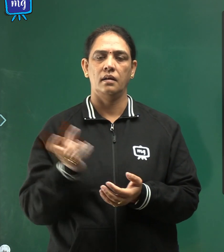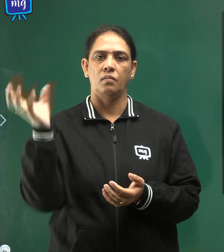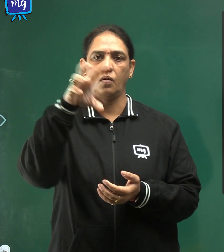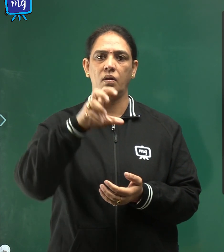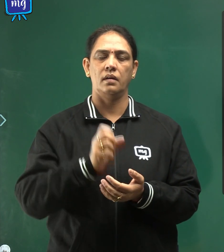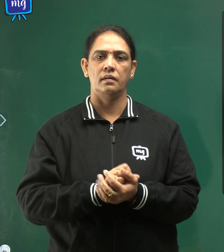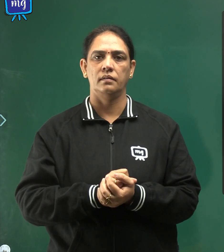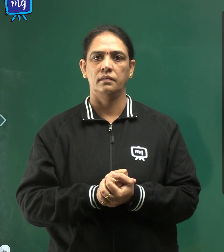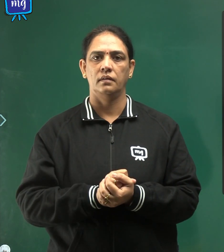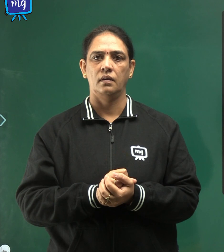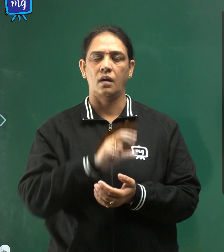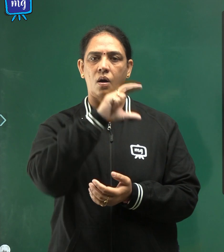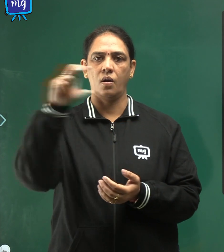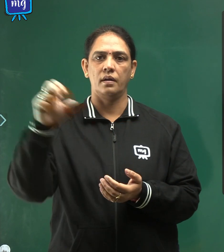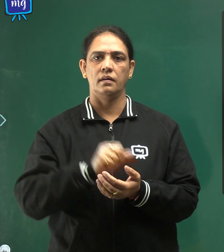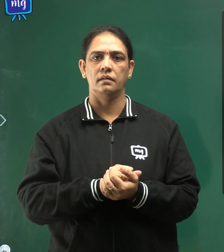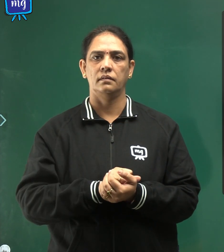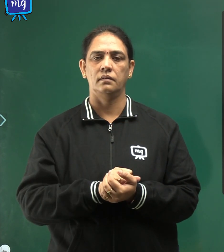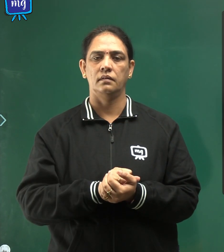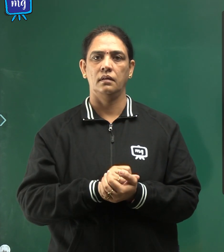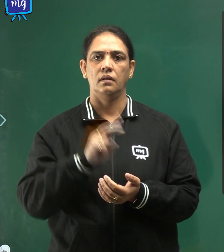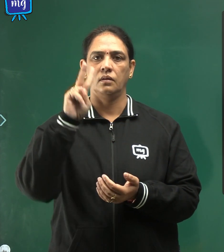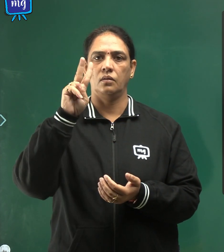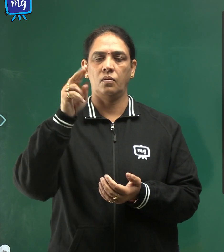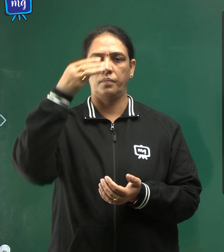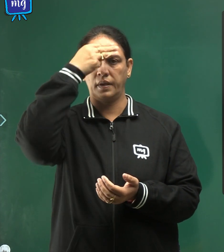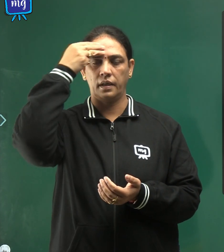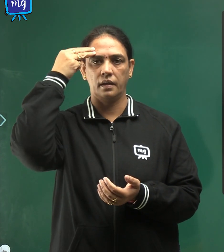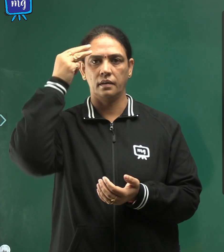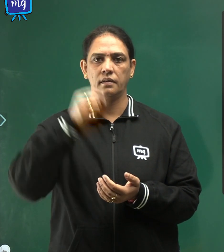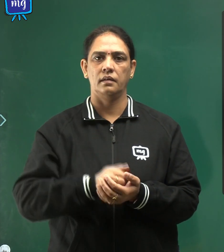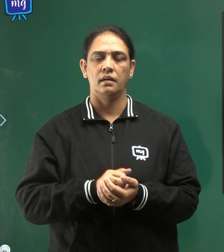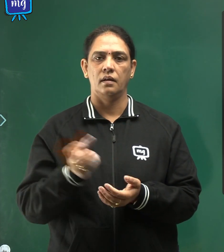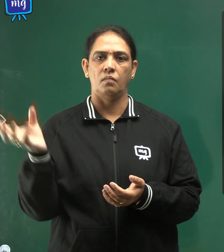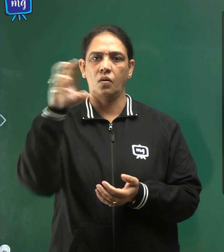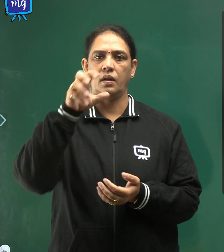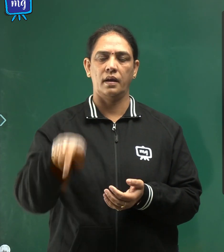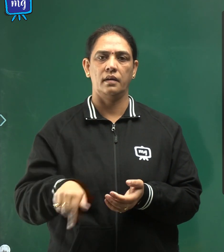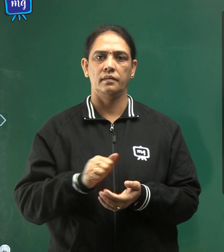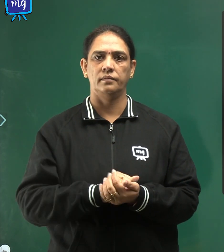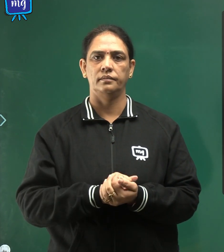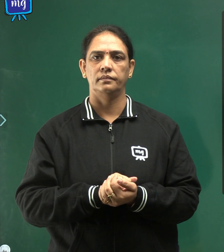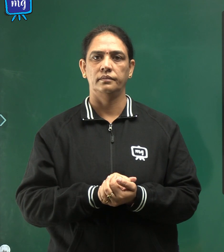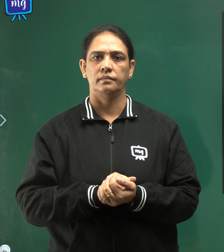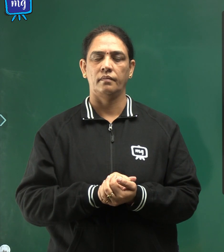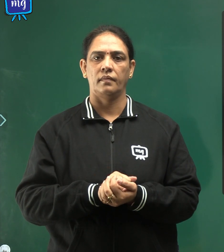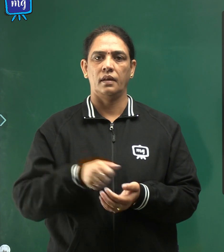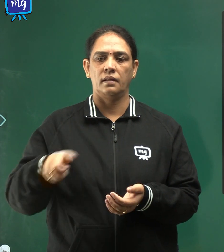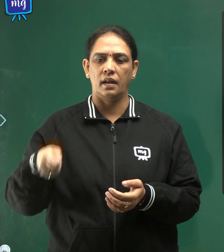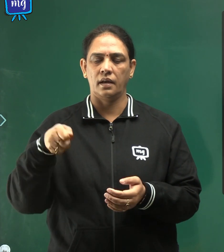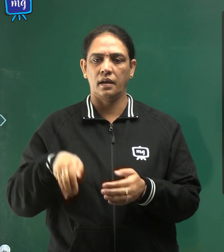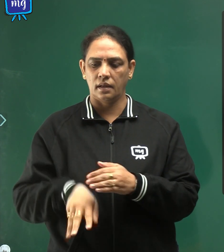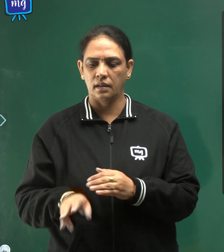गेंदें और 2 पीली गेंदें हैं। थैले के